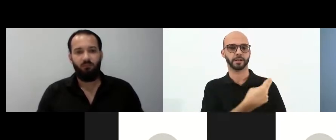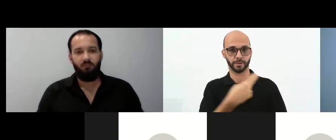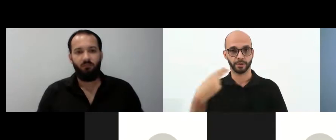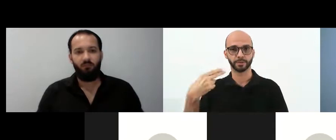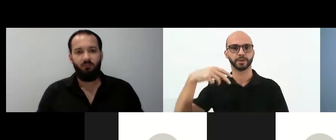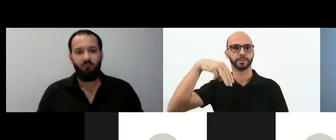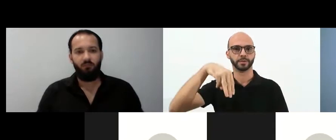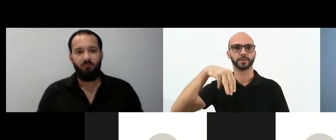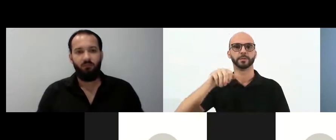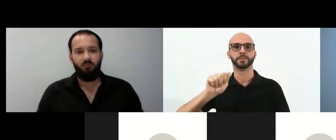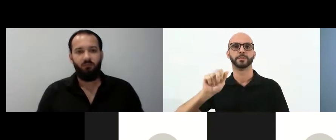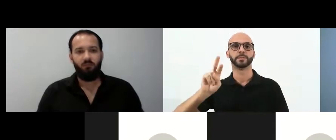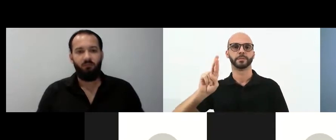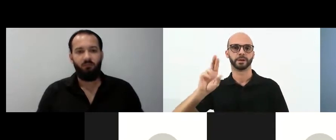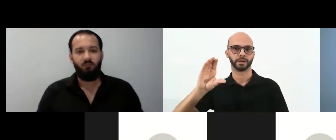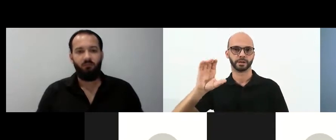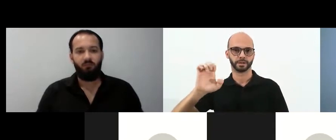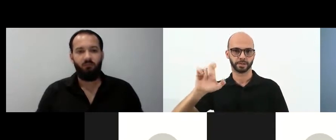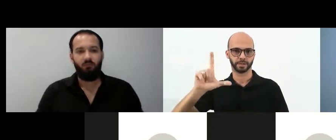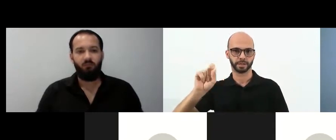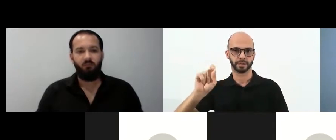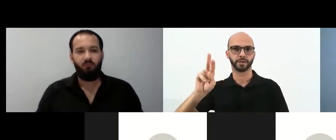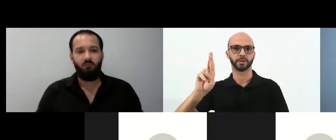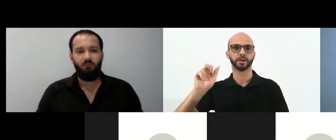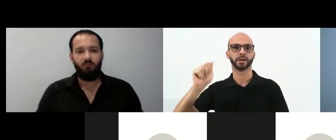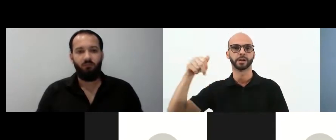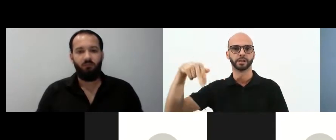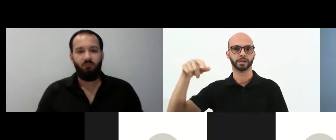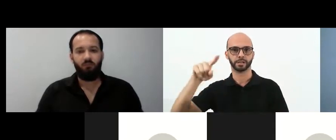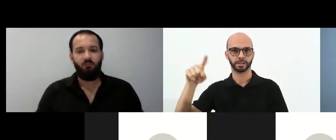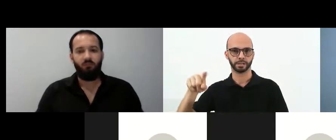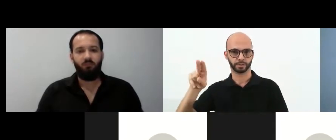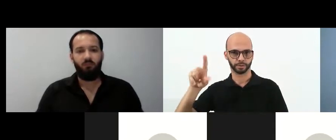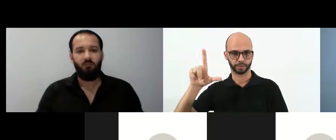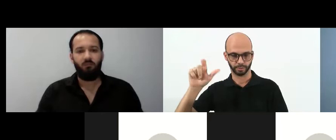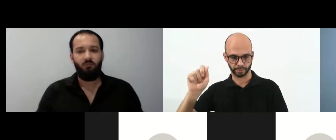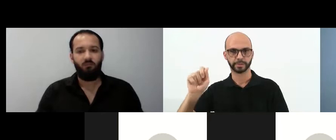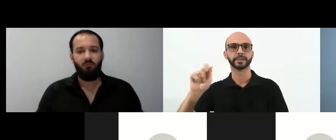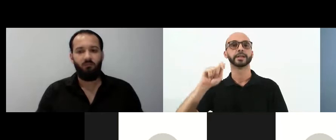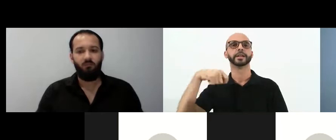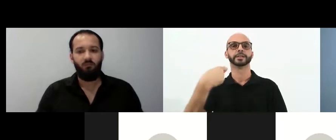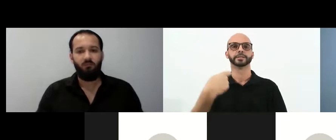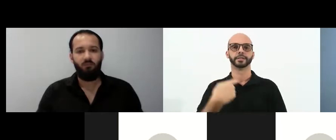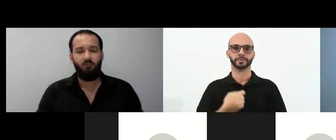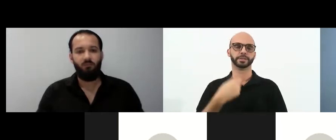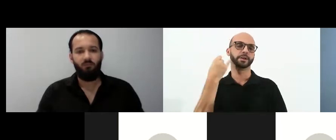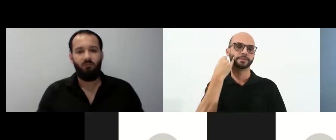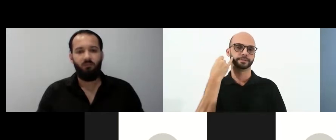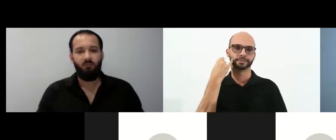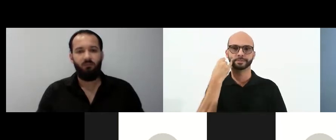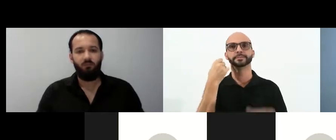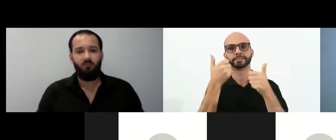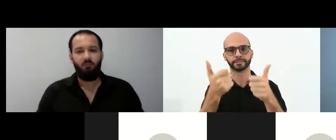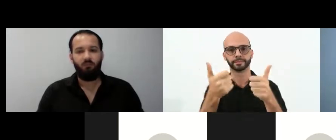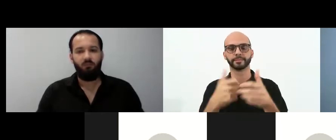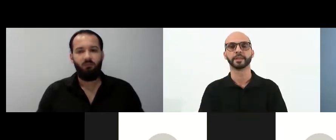Bom, eu vou me apresentar. Me chamo Marcelo Ranzula.